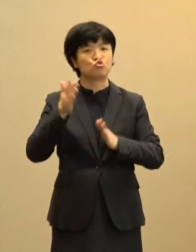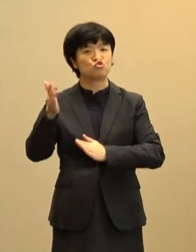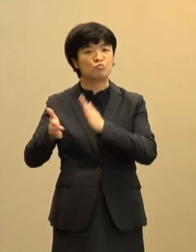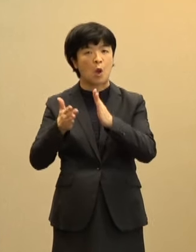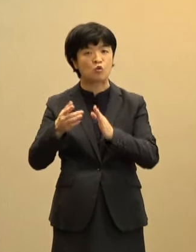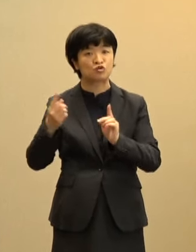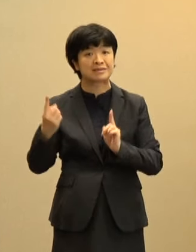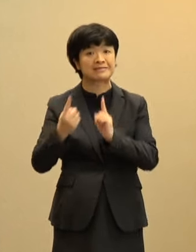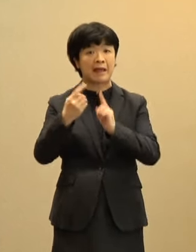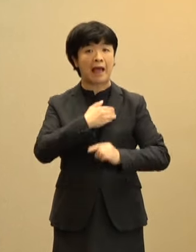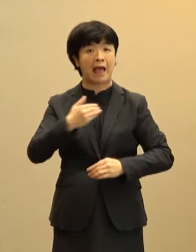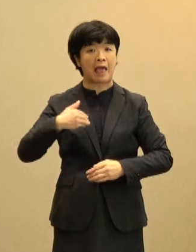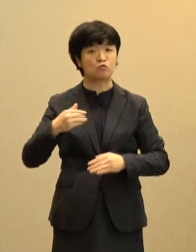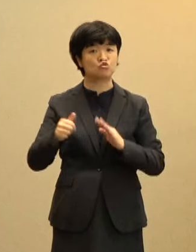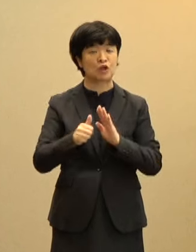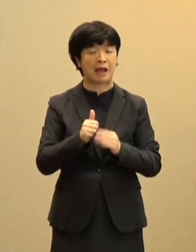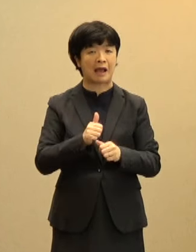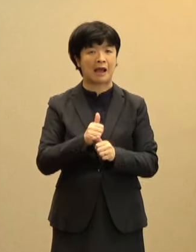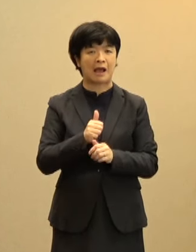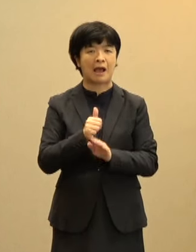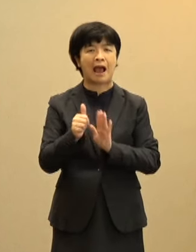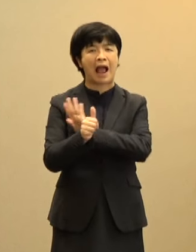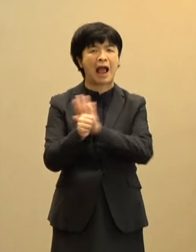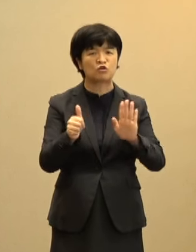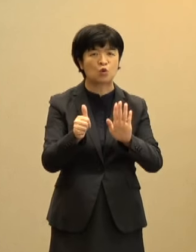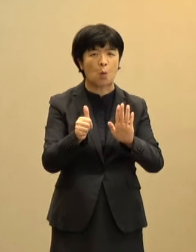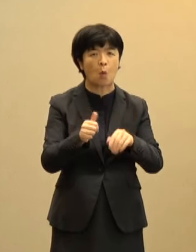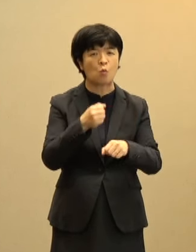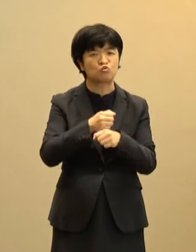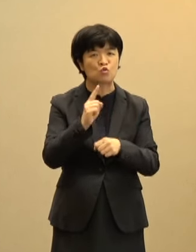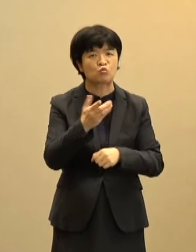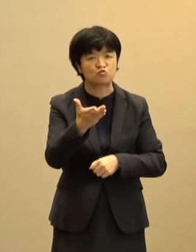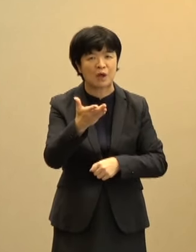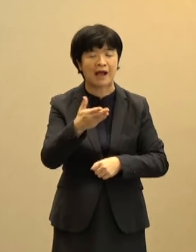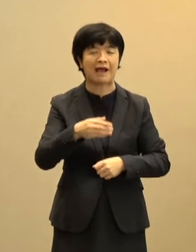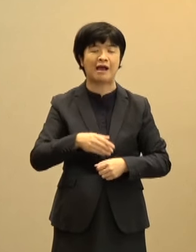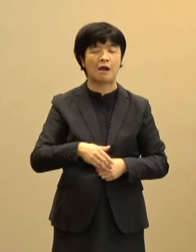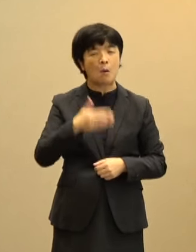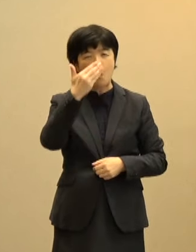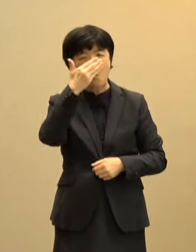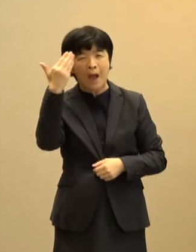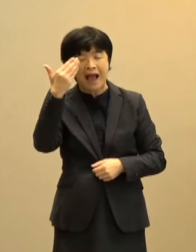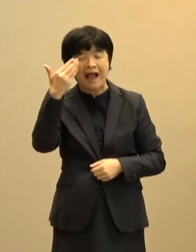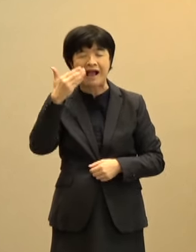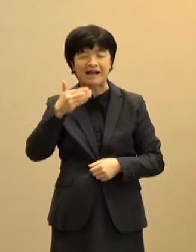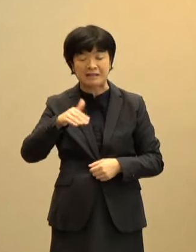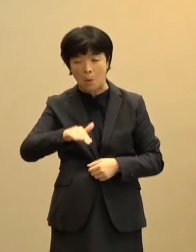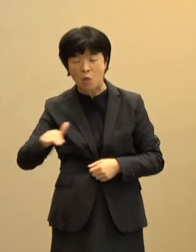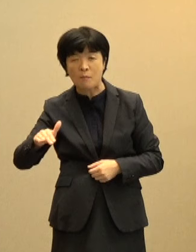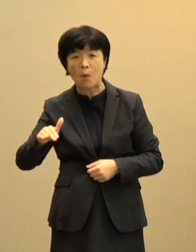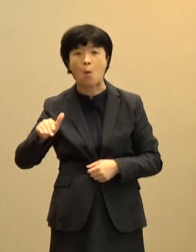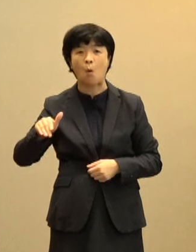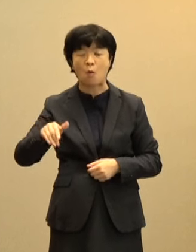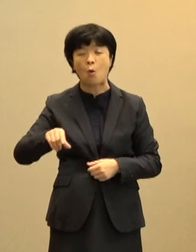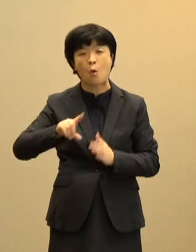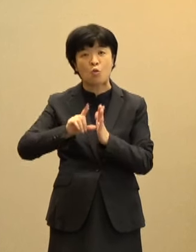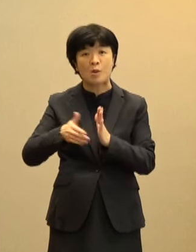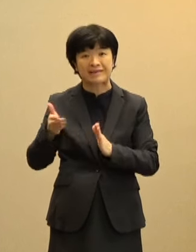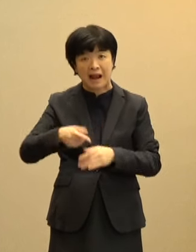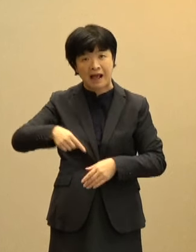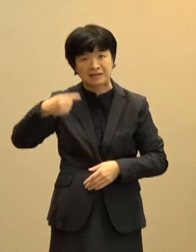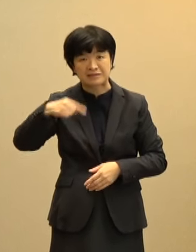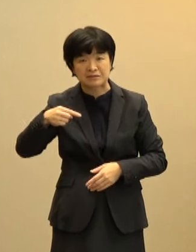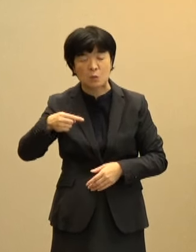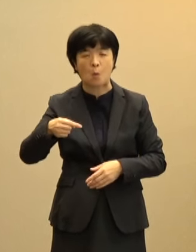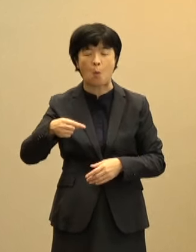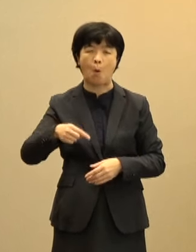環境をどう用意していくか、それから、ジュニア世代からのですね、育成の機会と指導者 の要請、